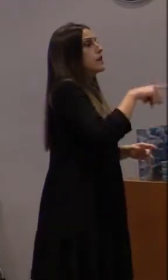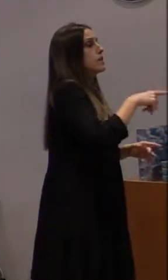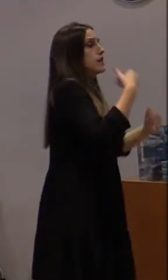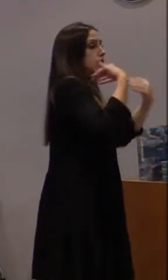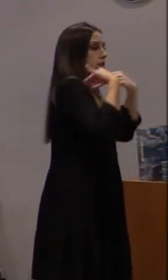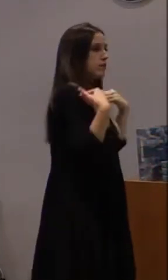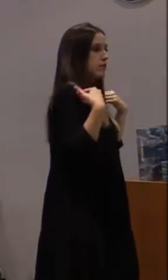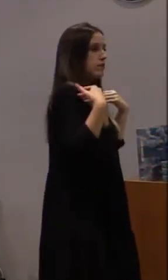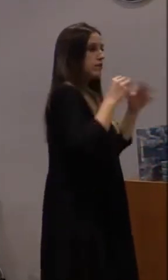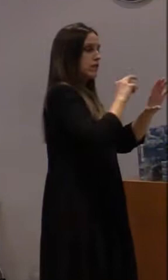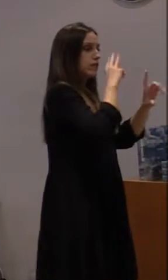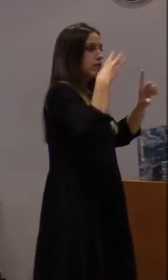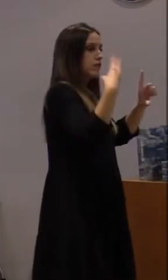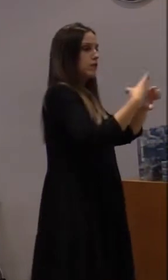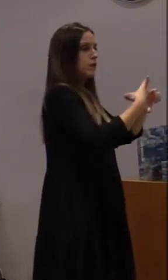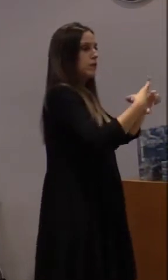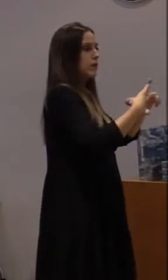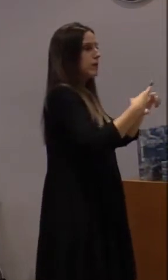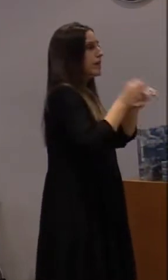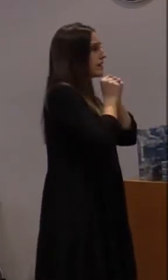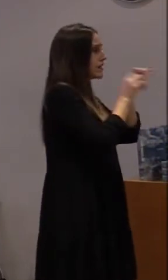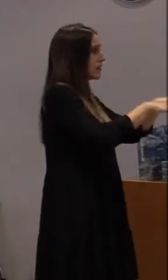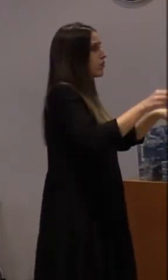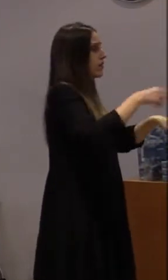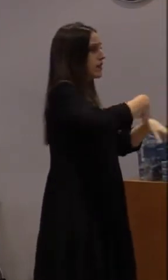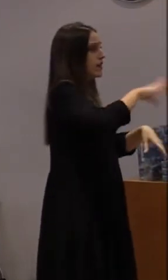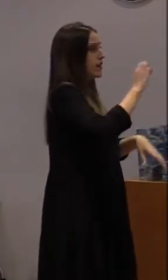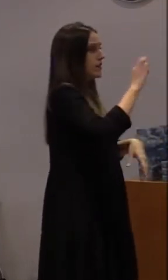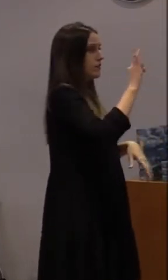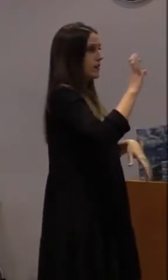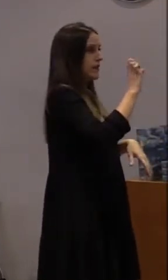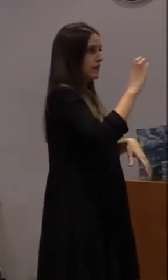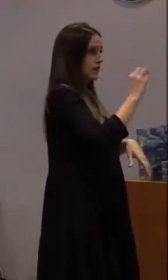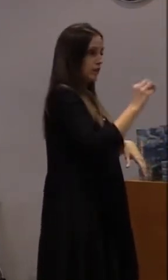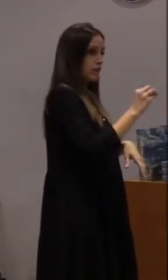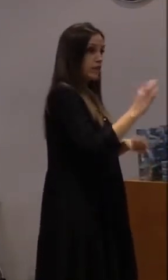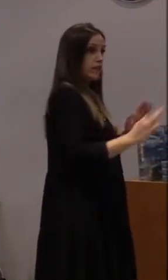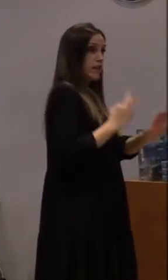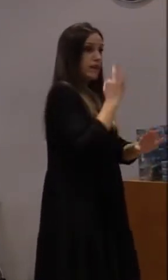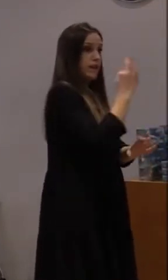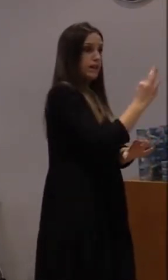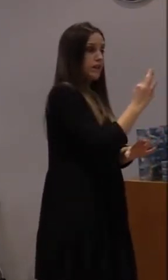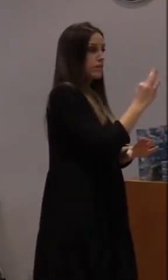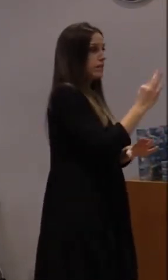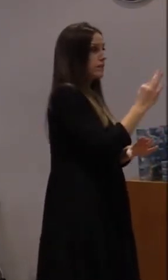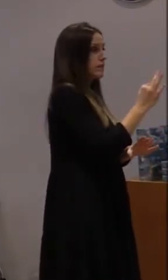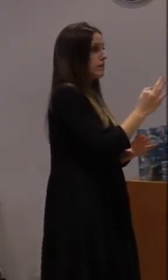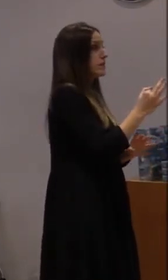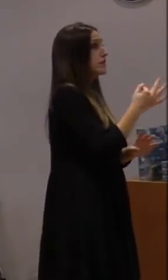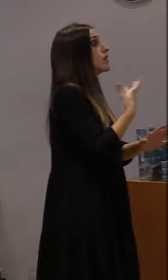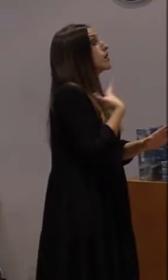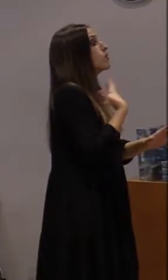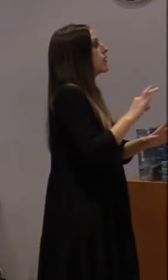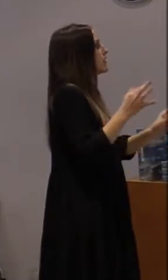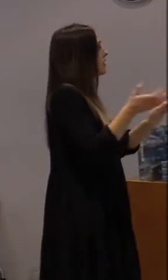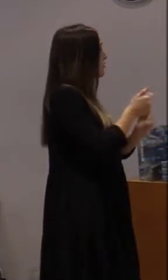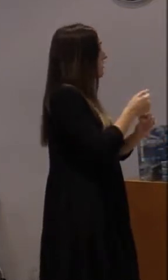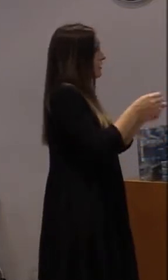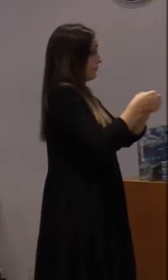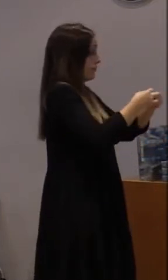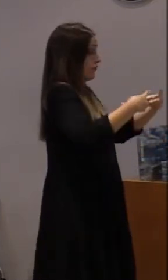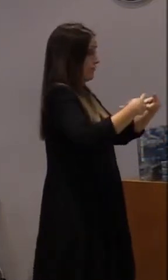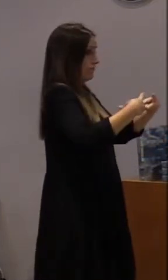la web Divulgameteo, que además es su nick en todos los medios sociales donde lo podéis encontrar, y allí tiene